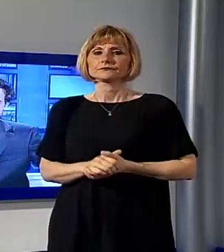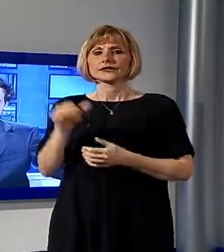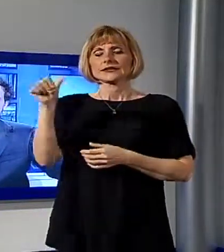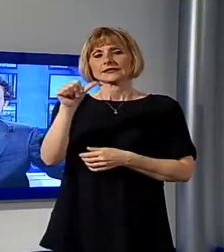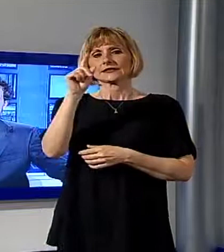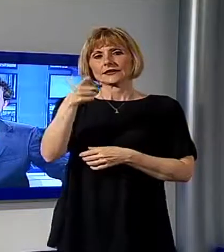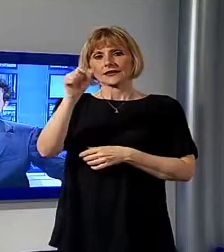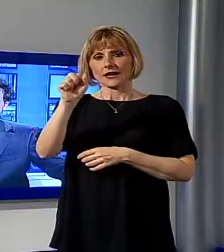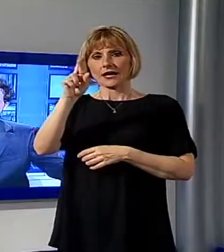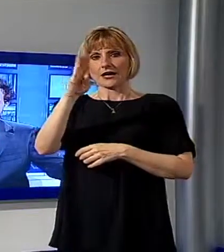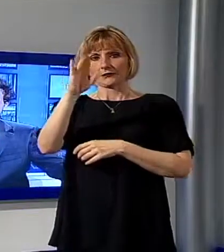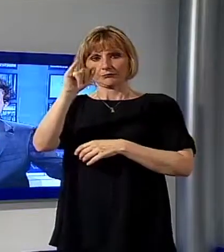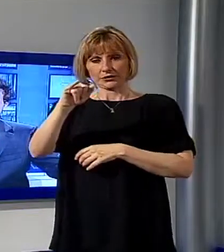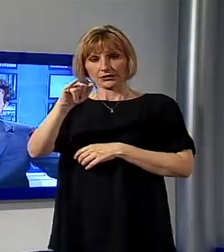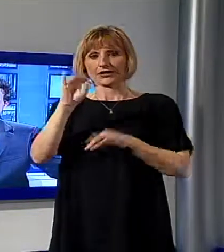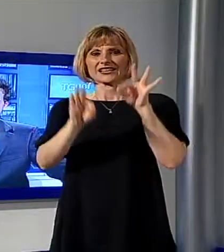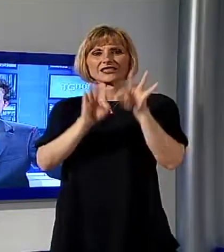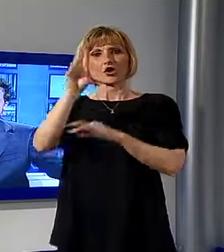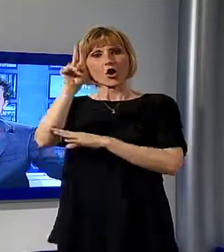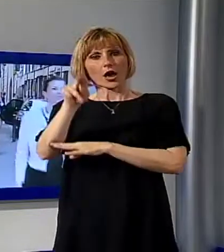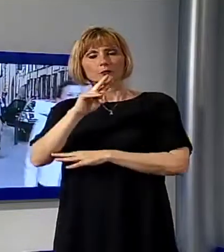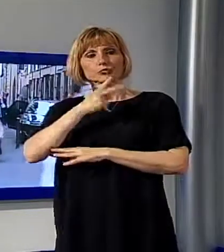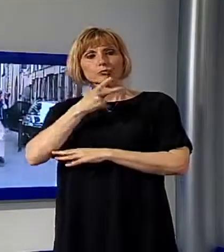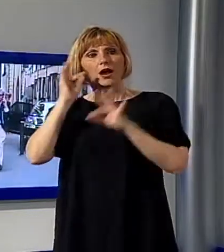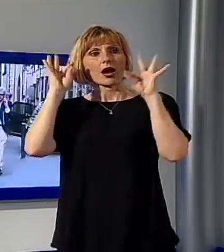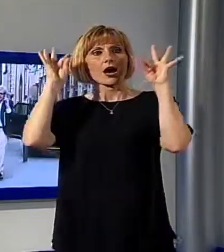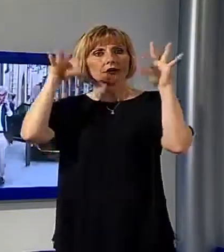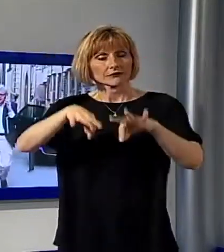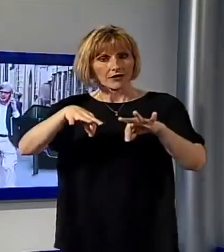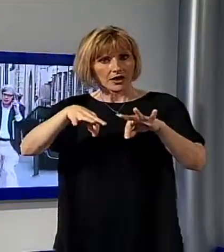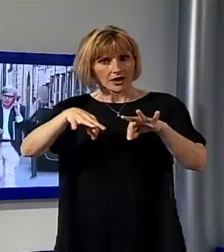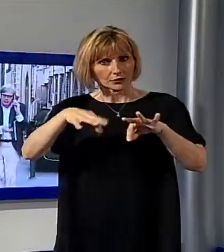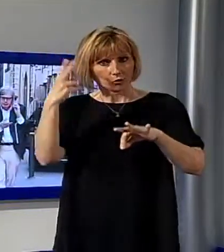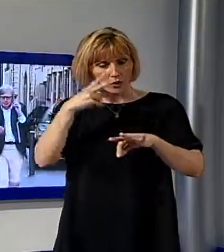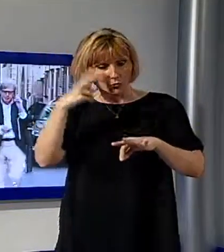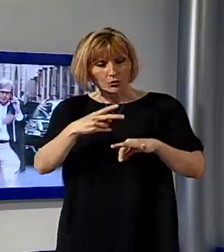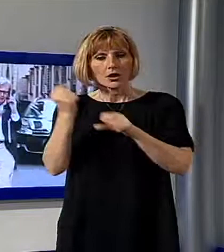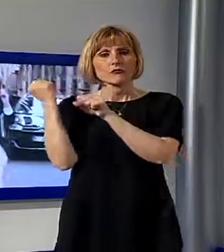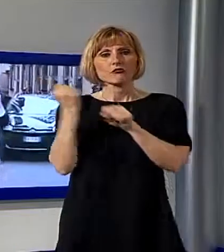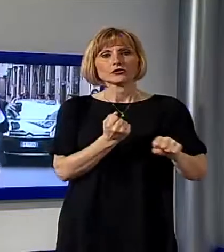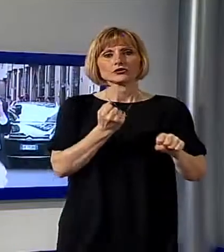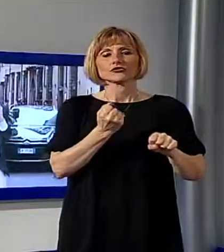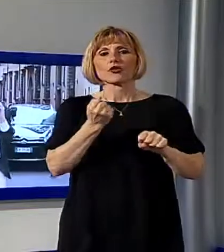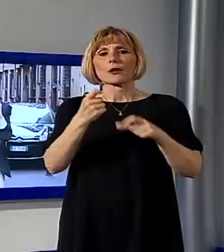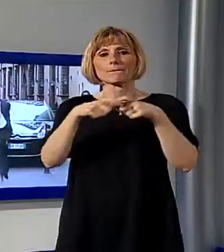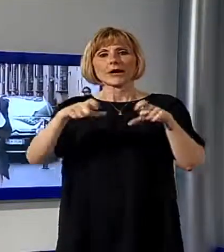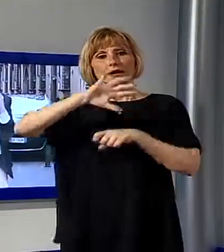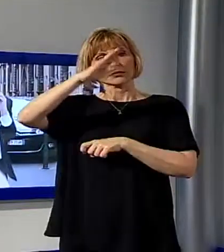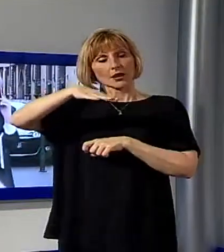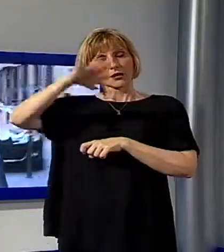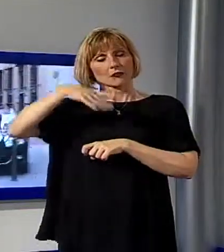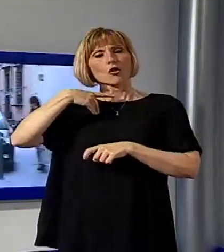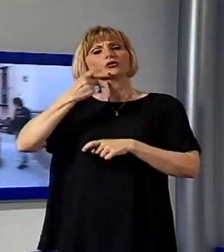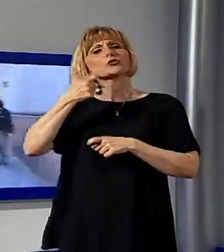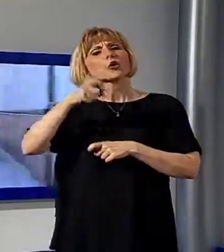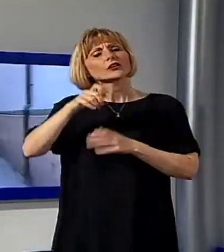Vittorio Sgarbi oggi pomeriggio è arrivato a Lucca, alla Fondazione Banca del Monte, per la presentazione del libro fotografico di